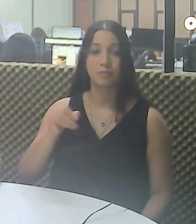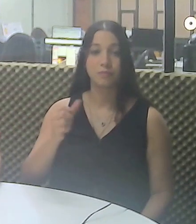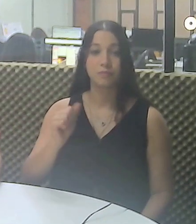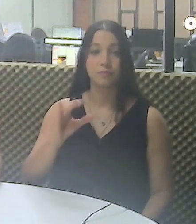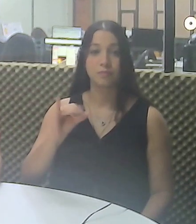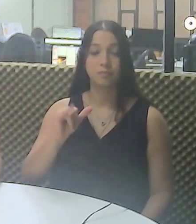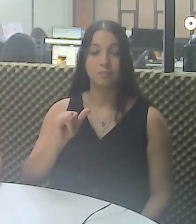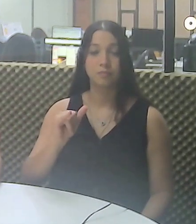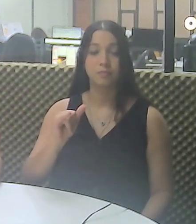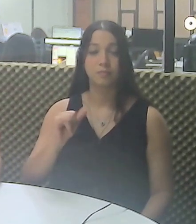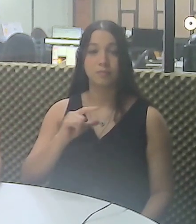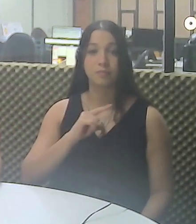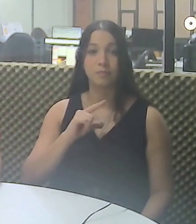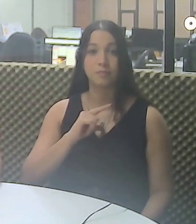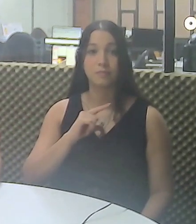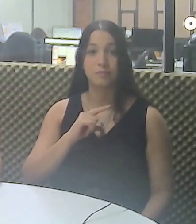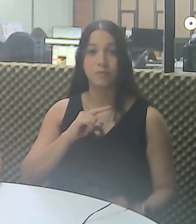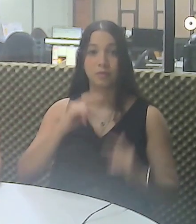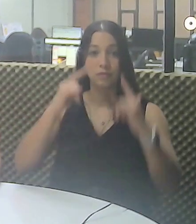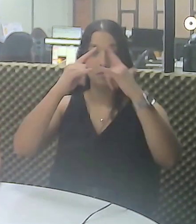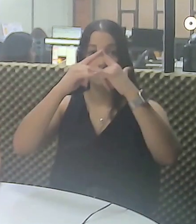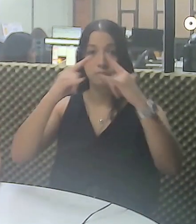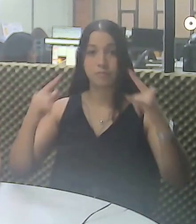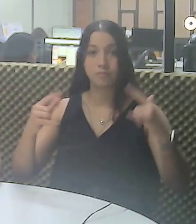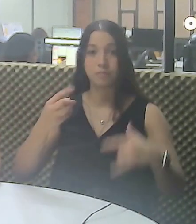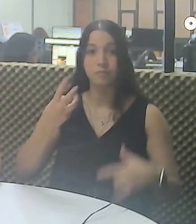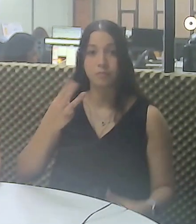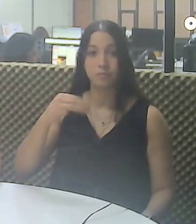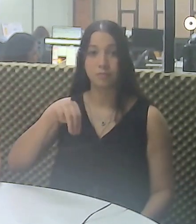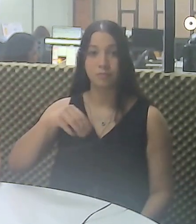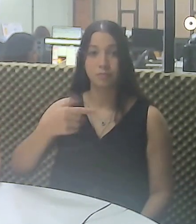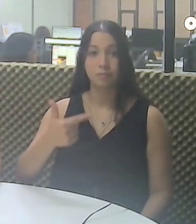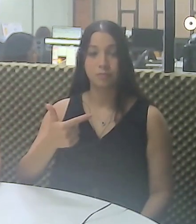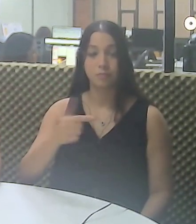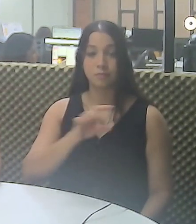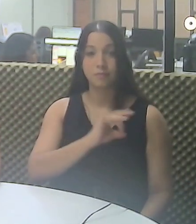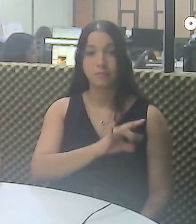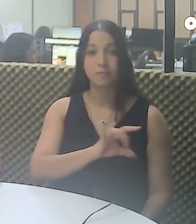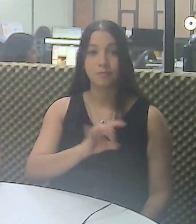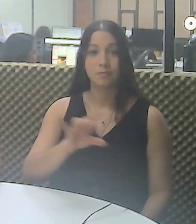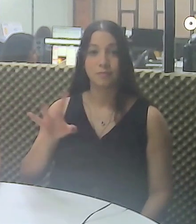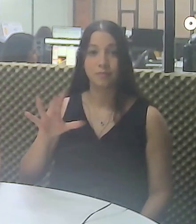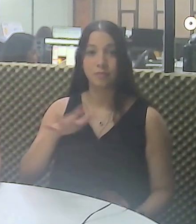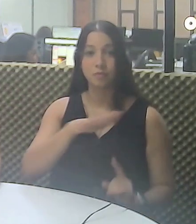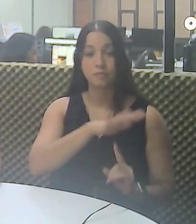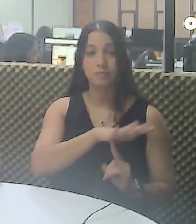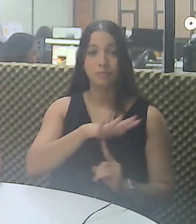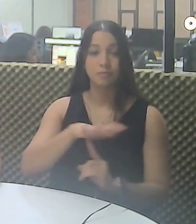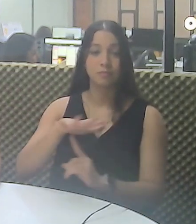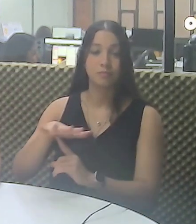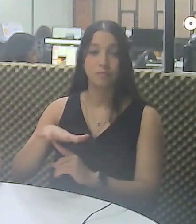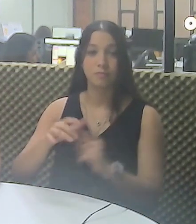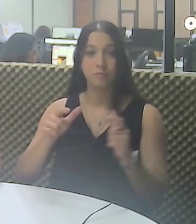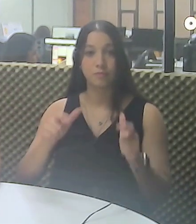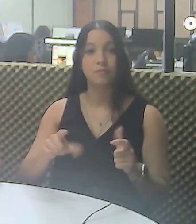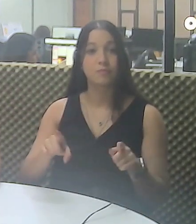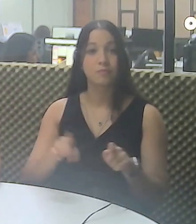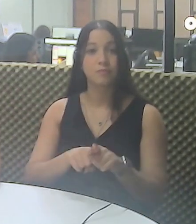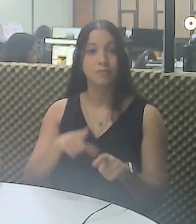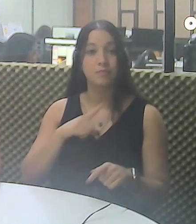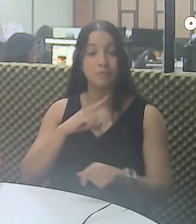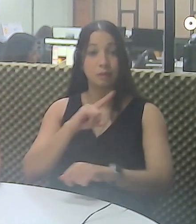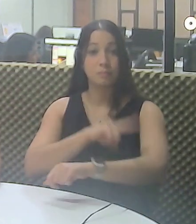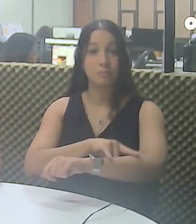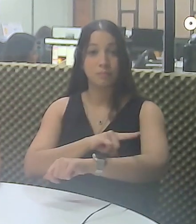de Assis e possui áreas cobertas com 3 metros quadrados cada, os chamados boxes. O local, que também possui